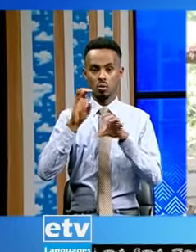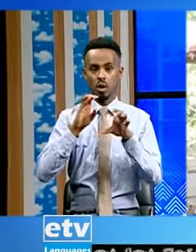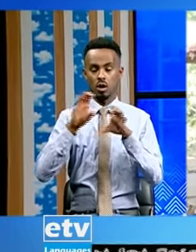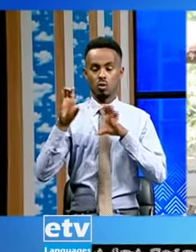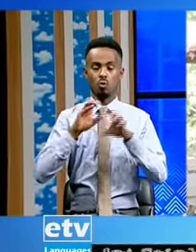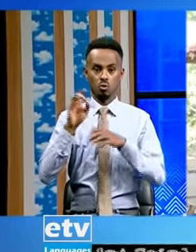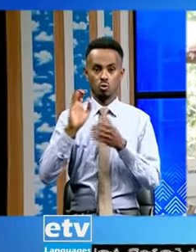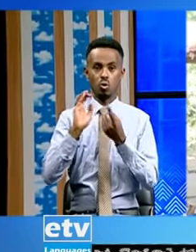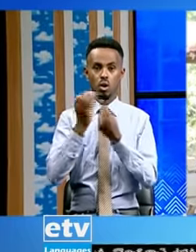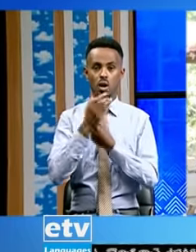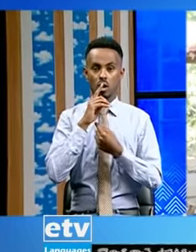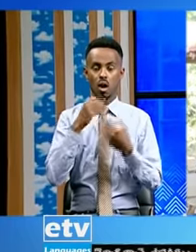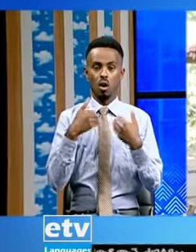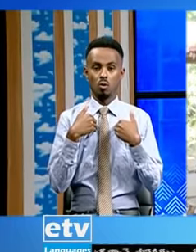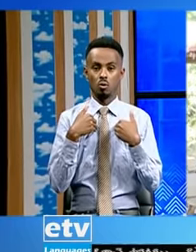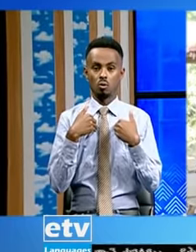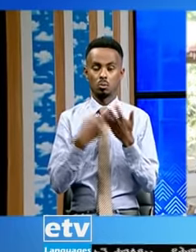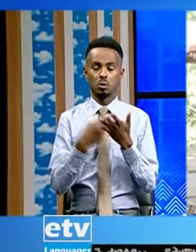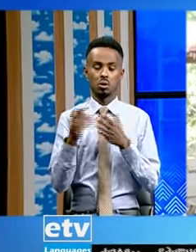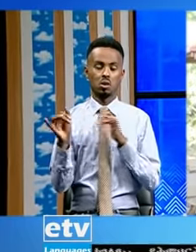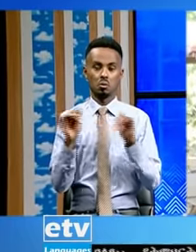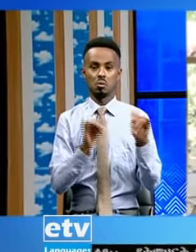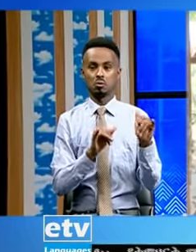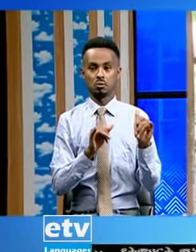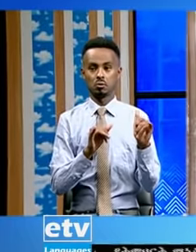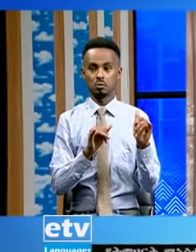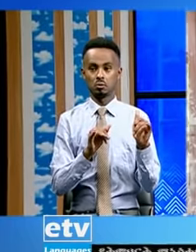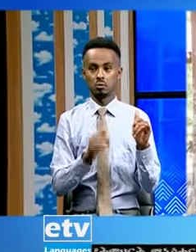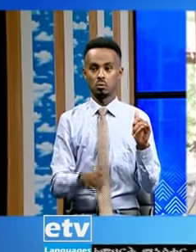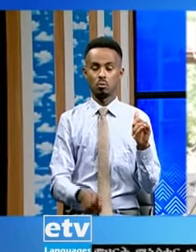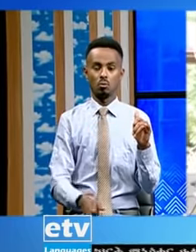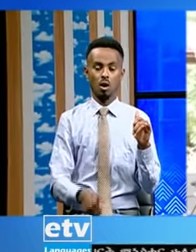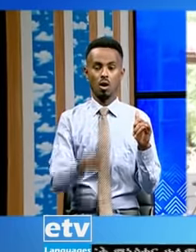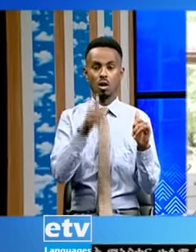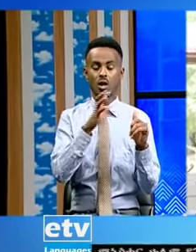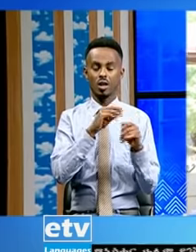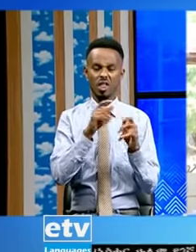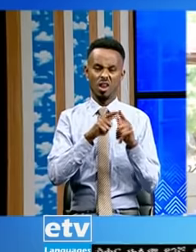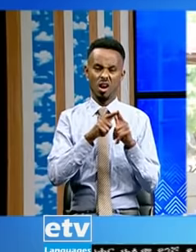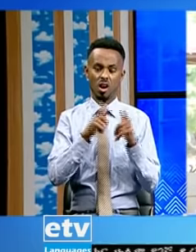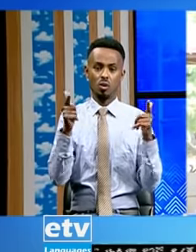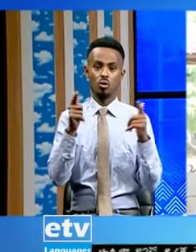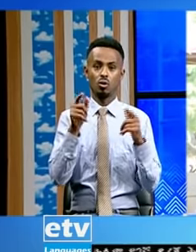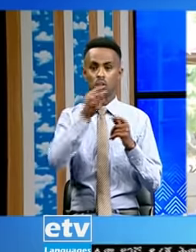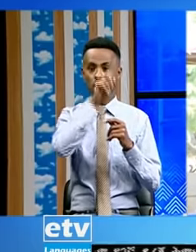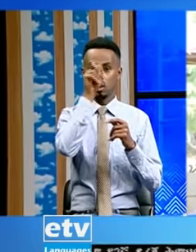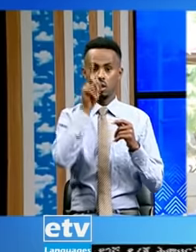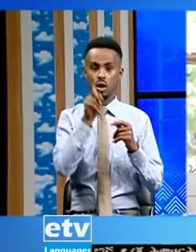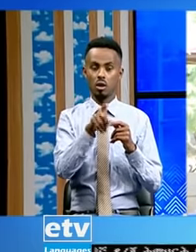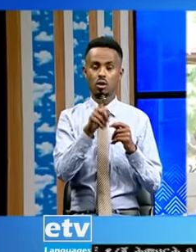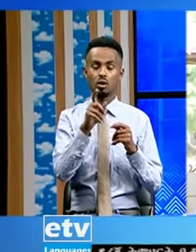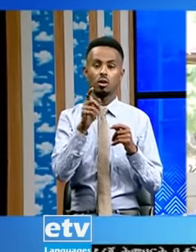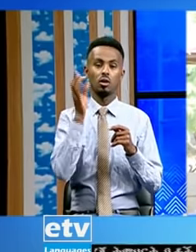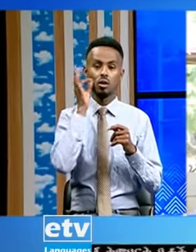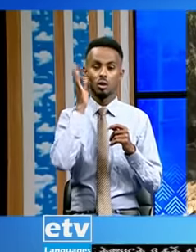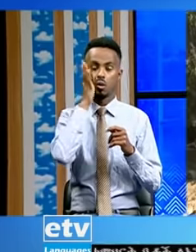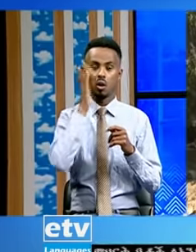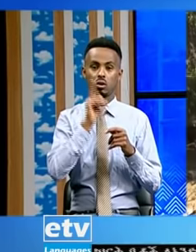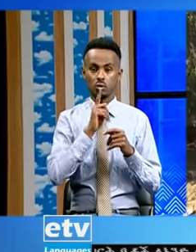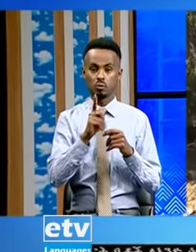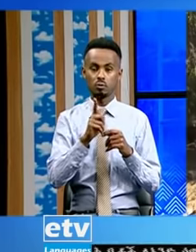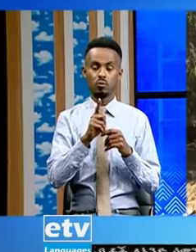ሁኔታ ነውና ያለው። ለዚህ ደግሞ በዋናነት ተልቁ ተጠያቂ ቲቢኤልኤፍ ነው ማለት